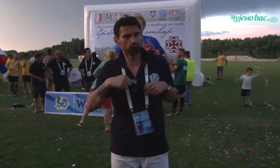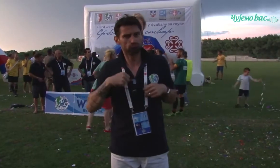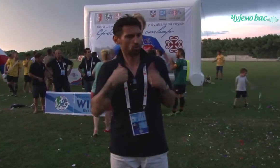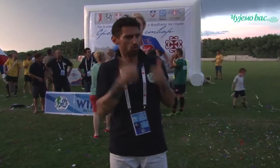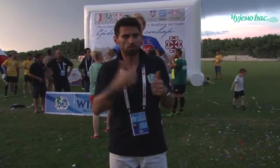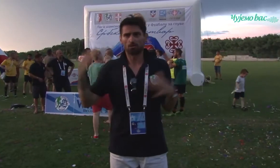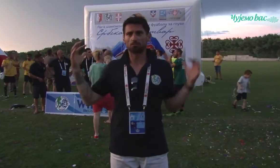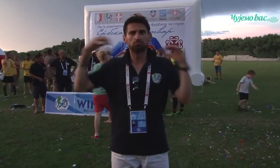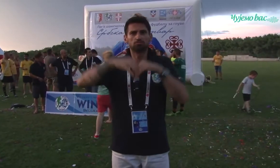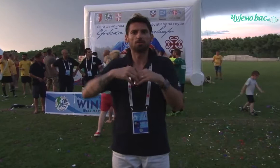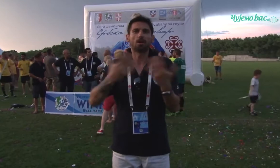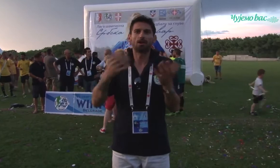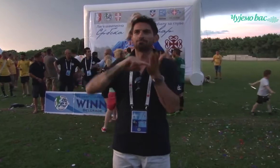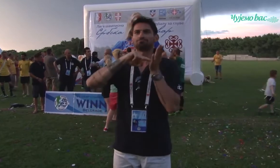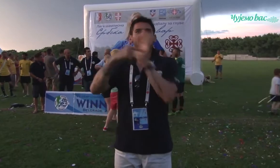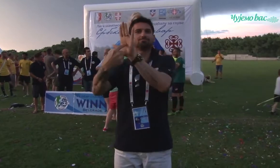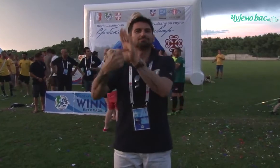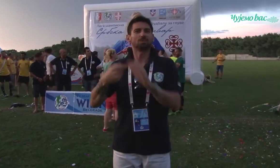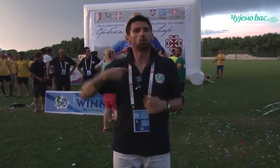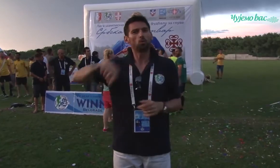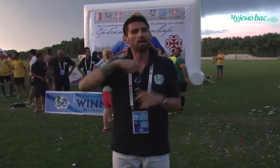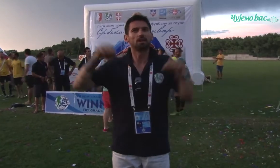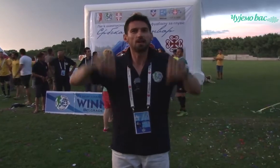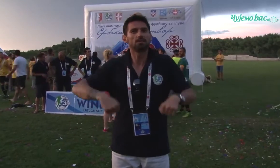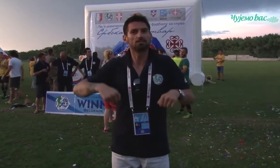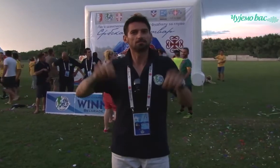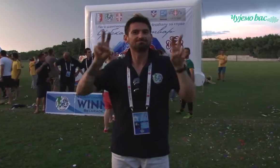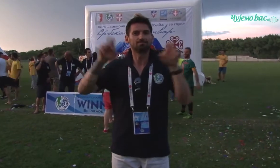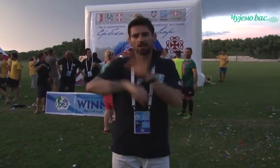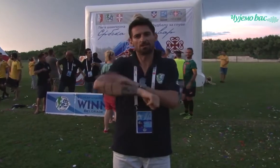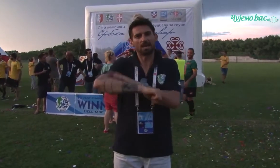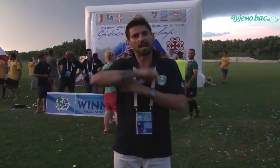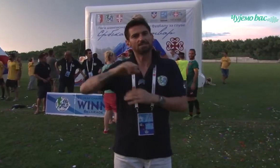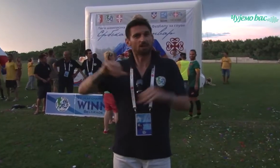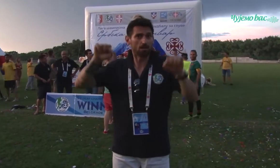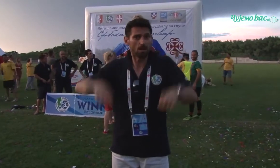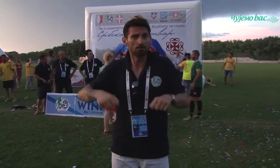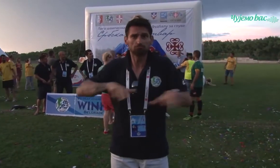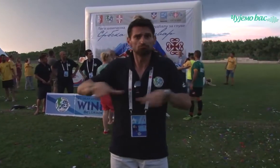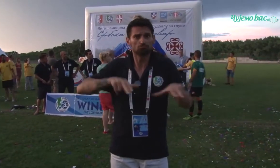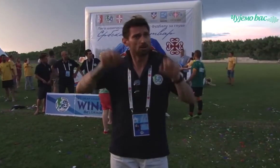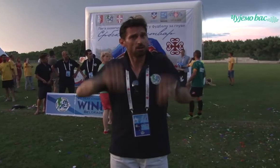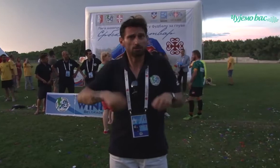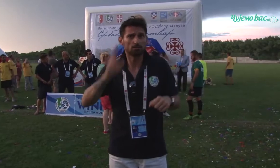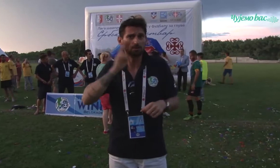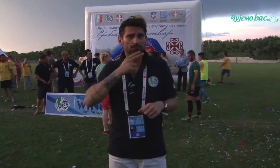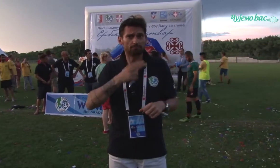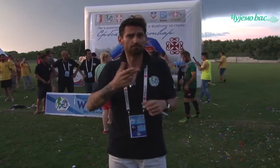razvoj istočnog dela, da se nešto deli u istočnom delu Evropi. Vrlo smo srećni što se to